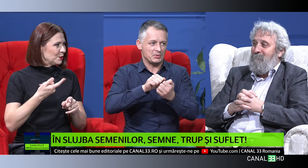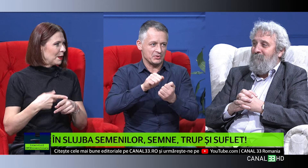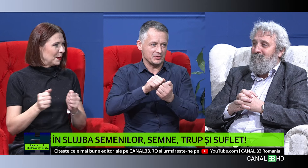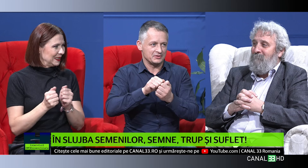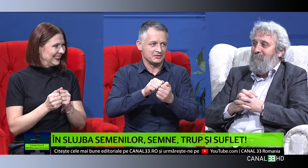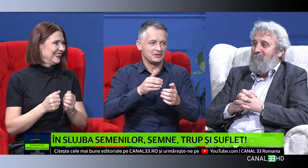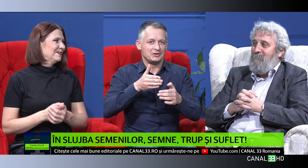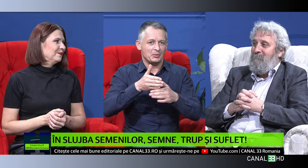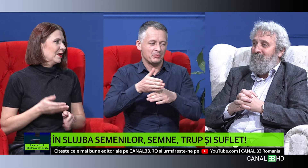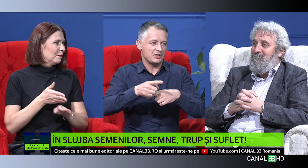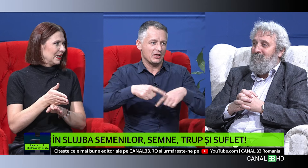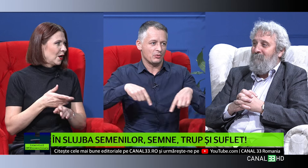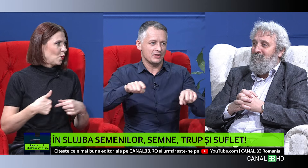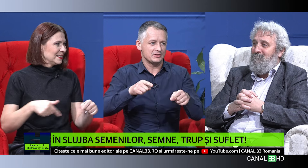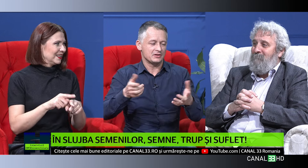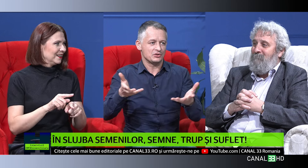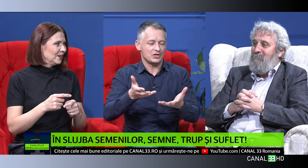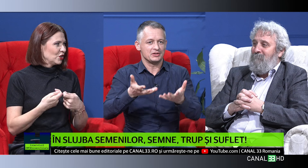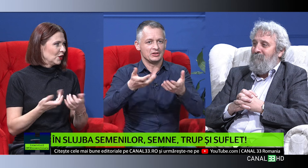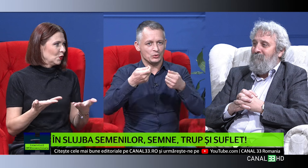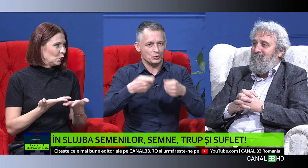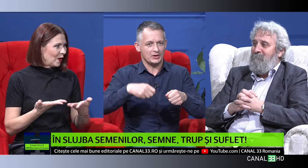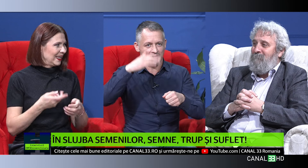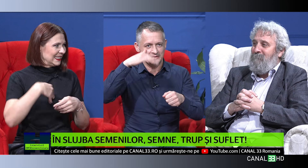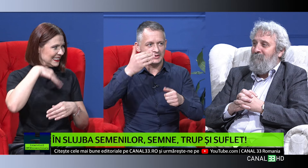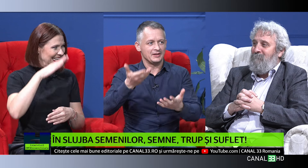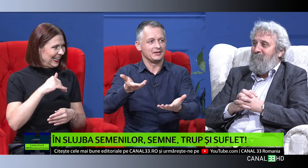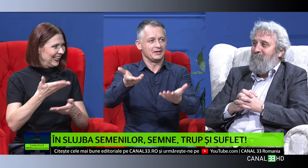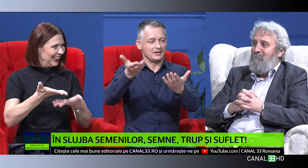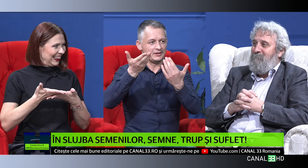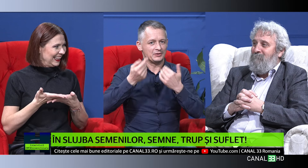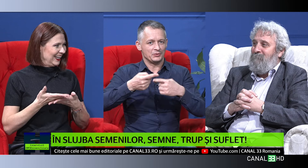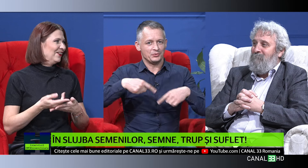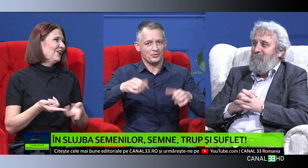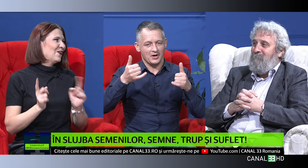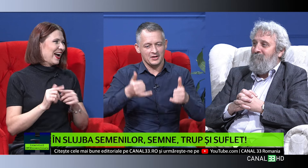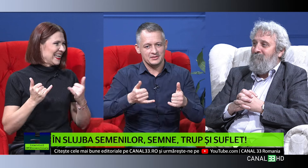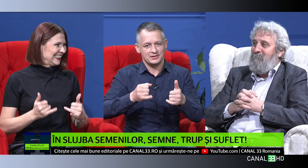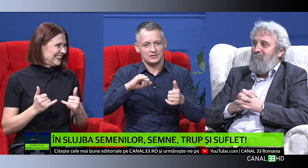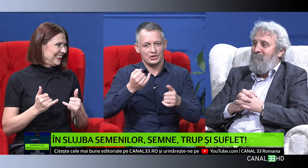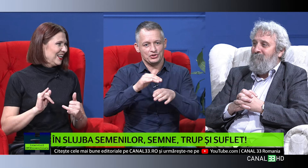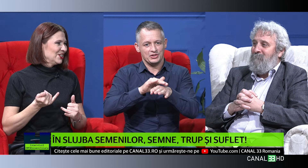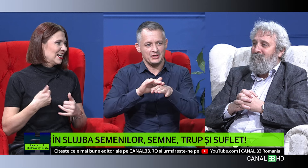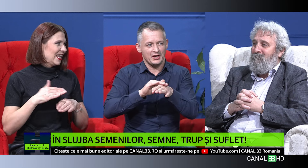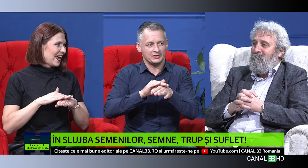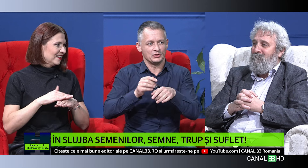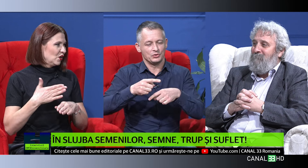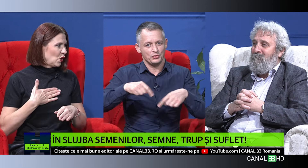pe pământ. Pâinea noastră, cea de toate zilele, dă-ne-o nouă astăzi și ne iartă